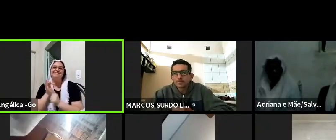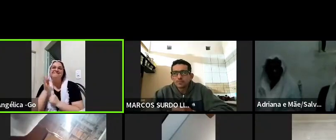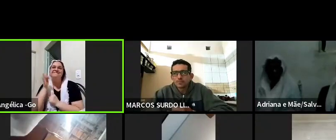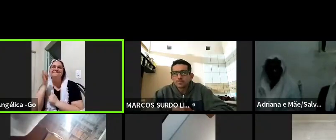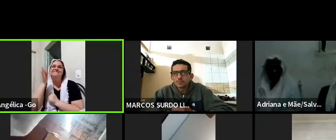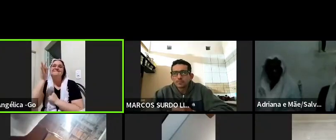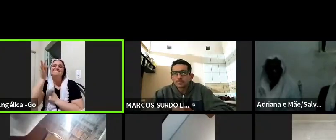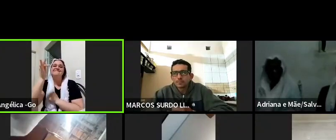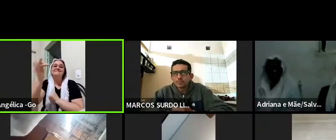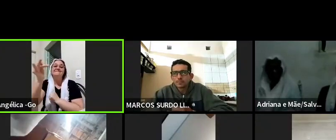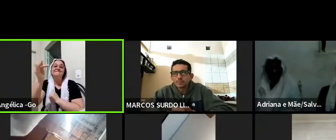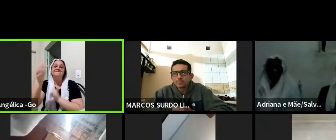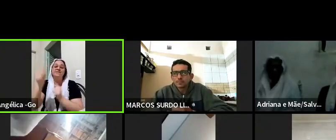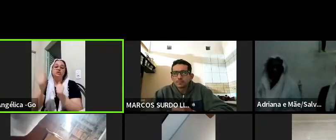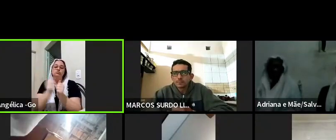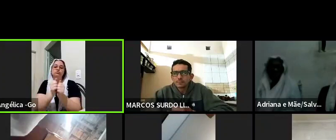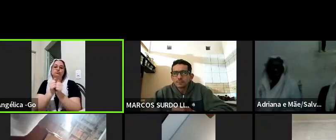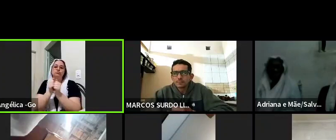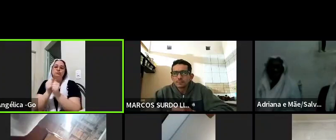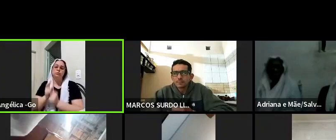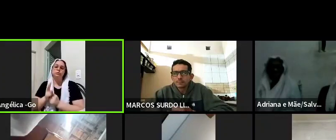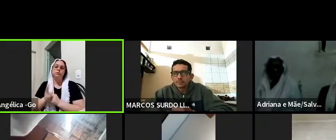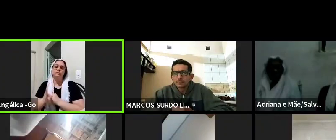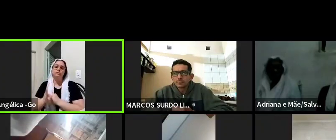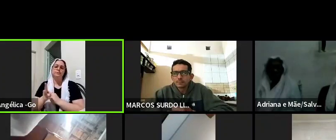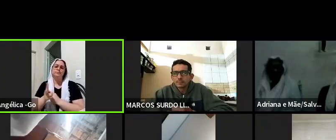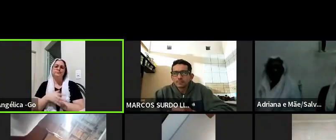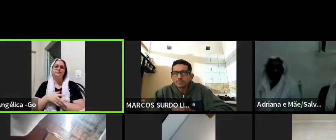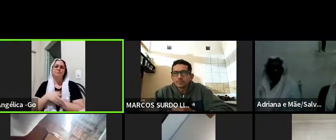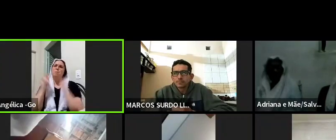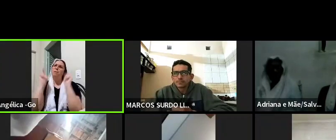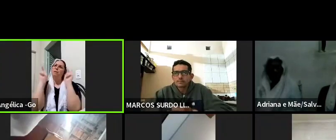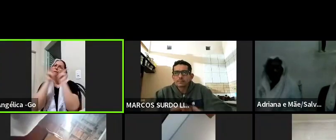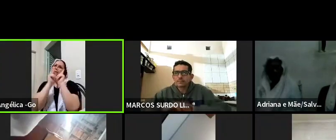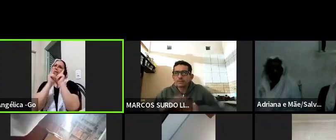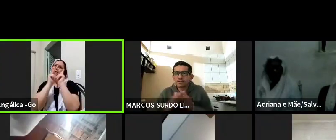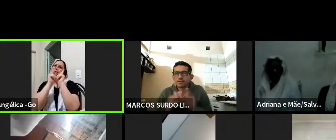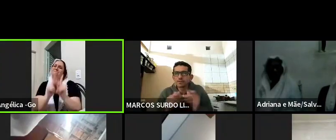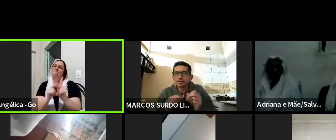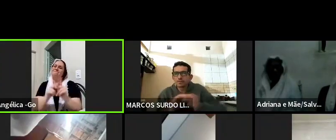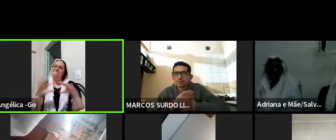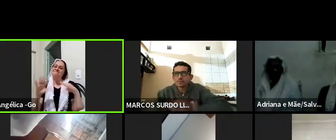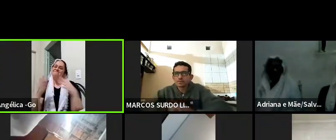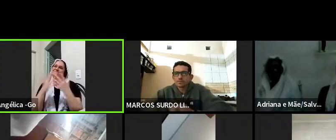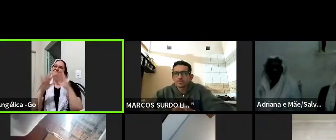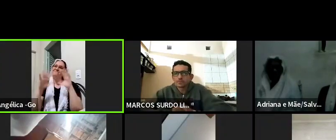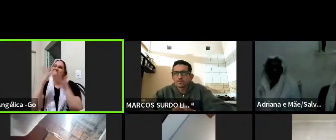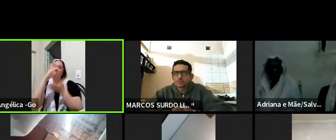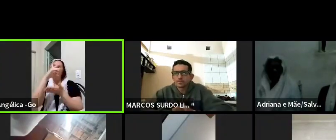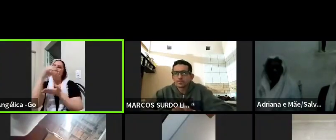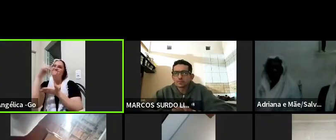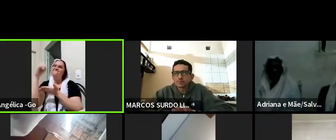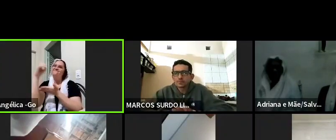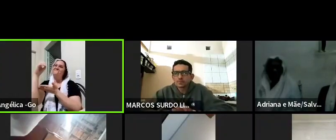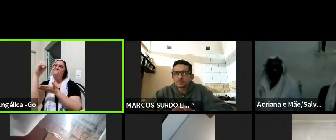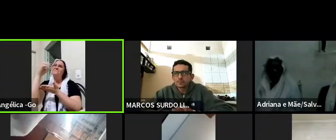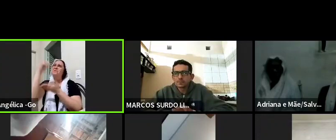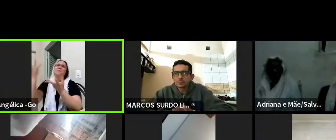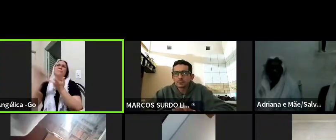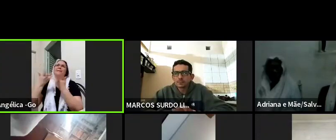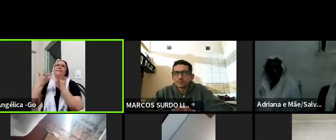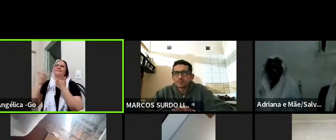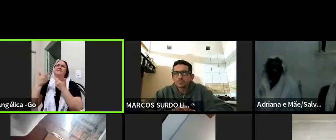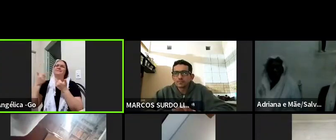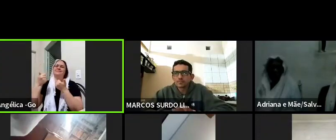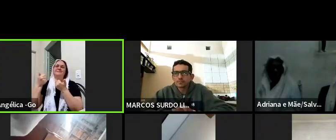Glória a Deus. Pode ficar em paz. Pode dar glória a esse Deus que tudo pode. Porque